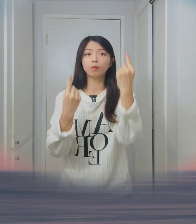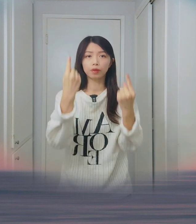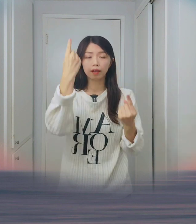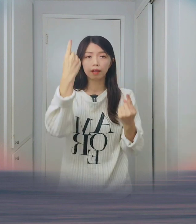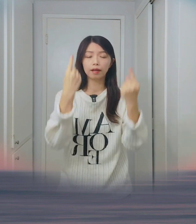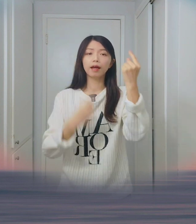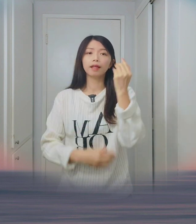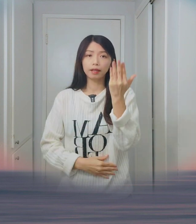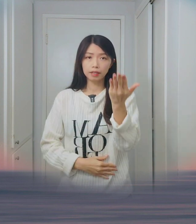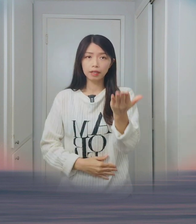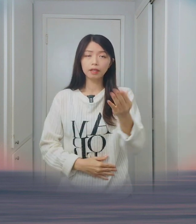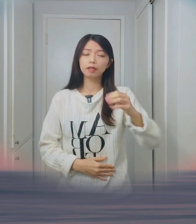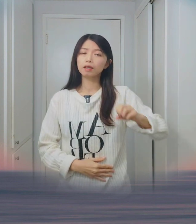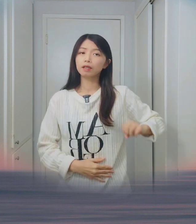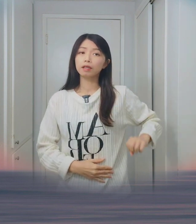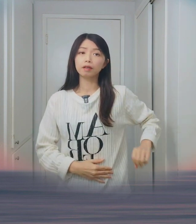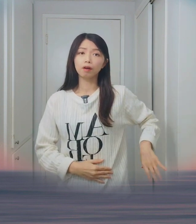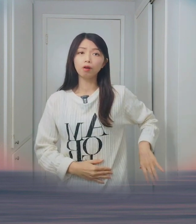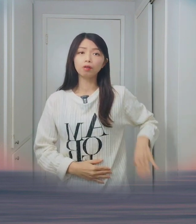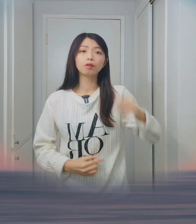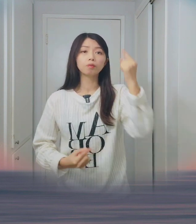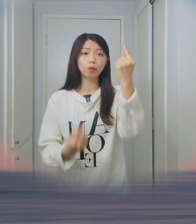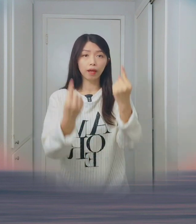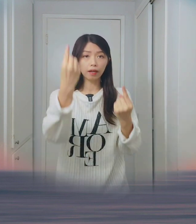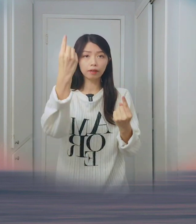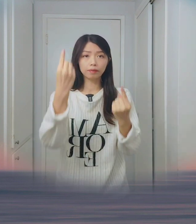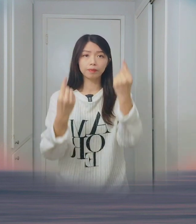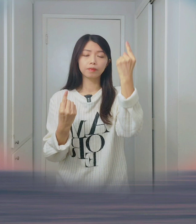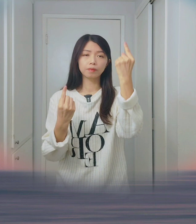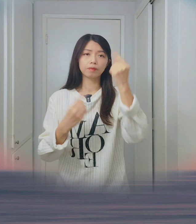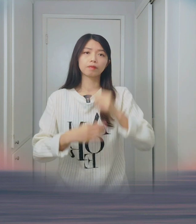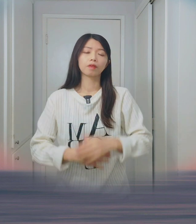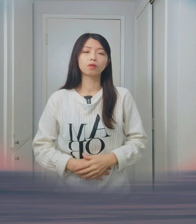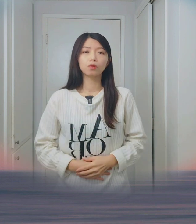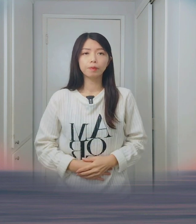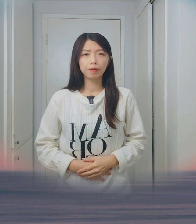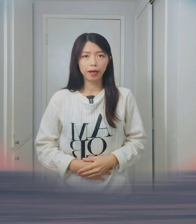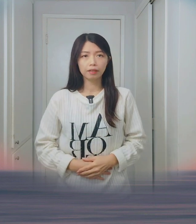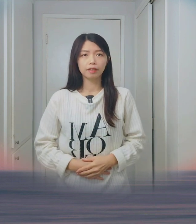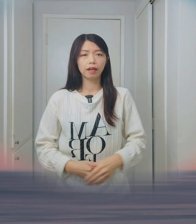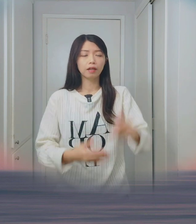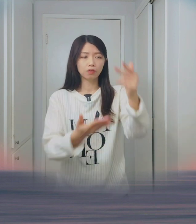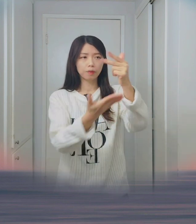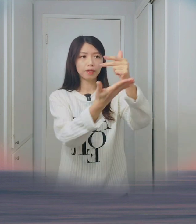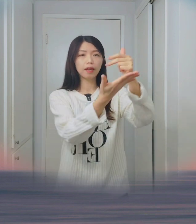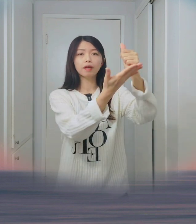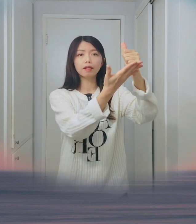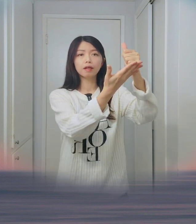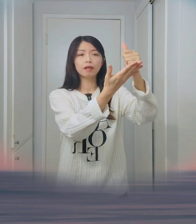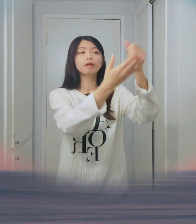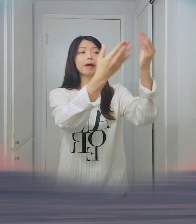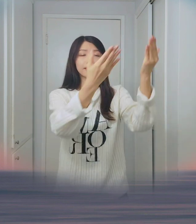돼요. 뭐뭐보다. 당신이 잃은 것보다 주님께 받은 은혜.